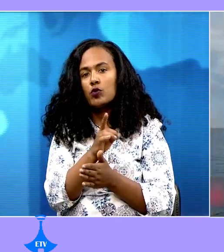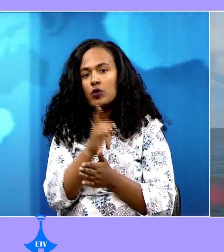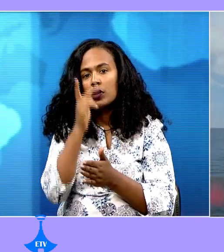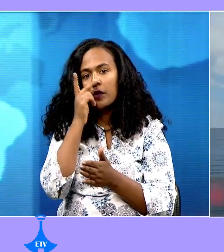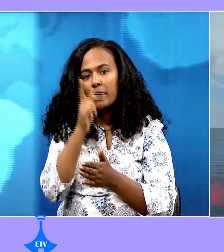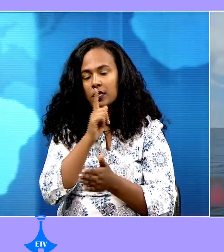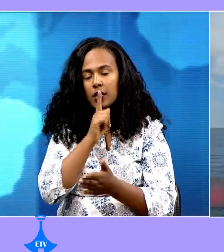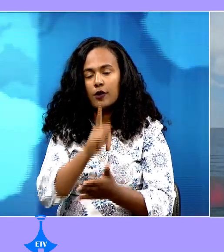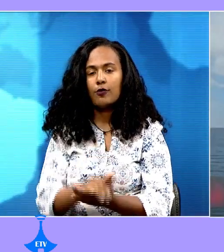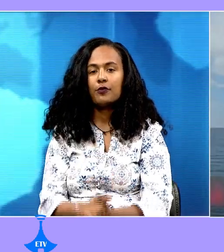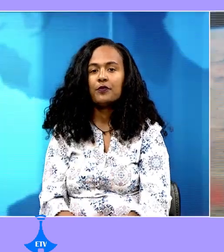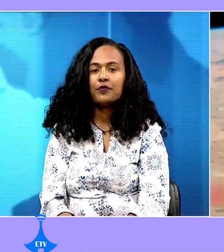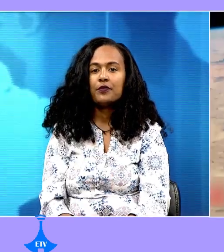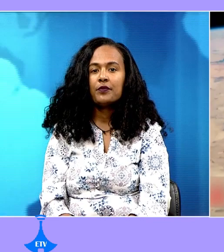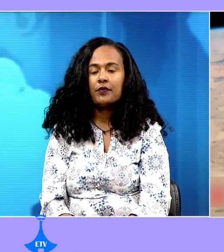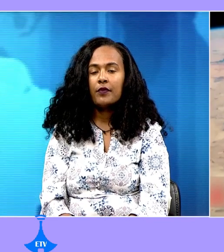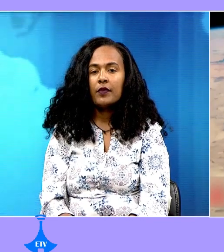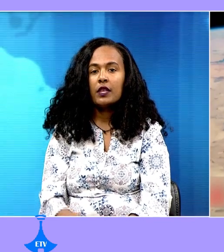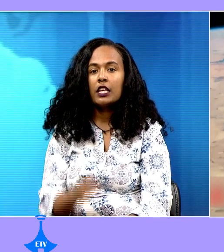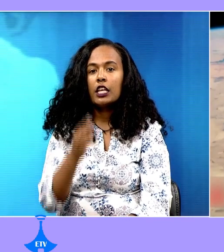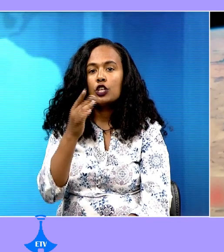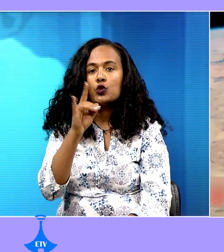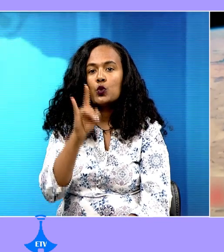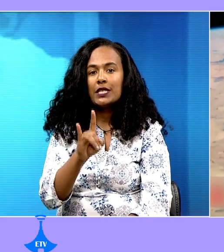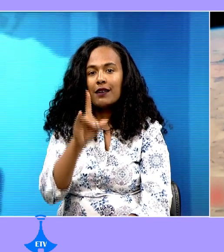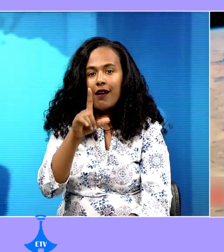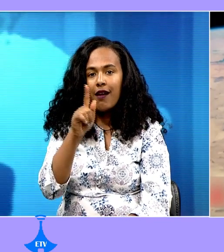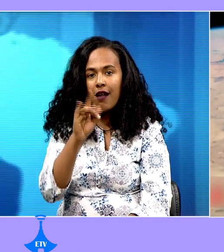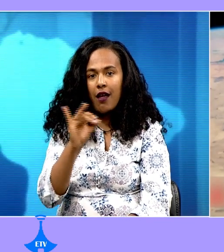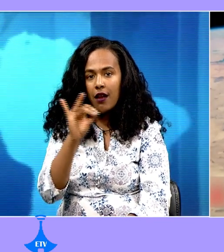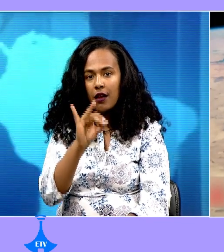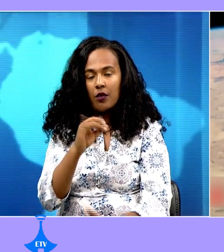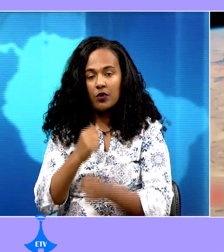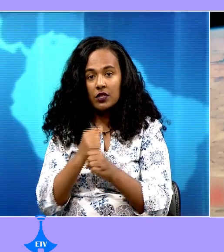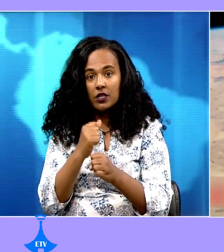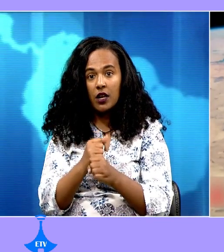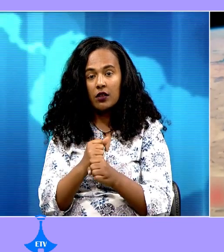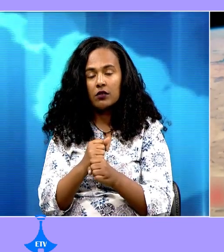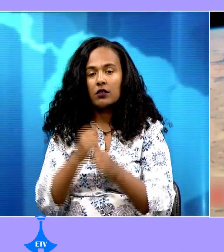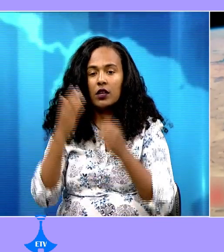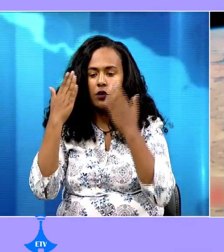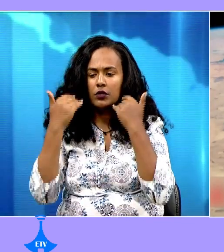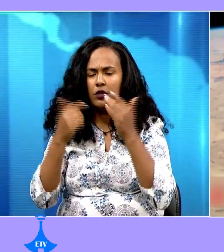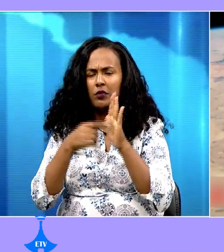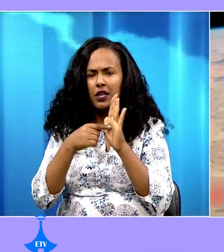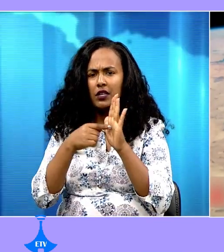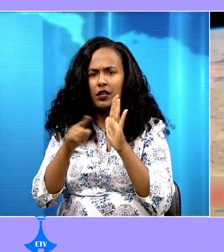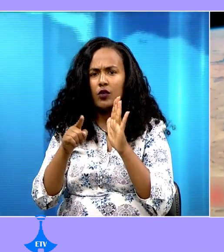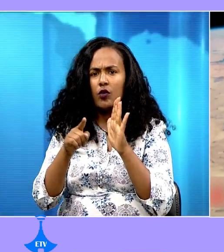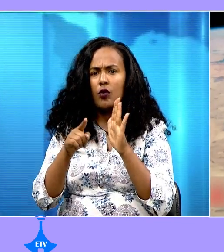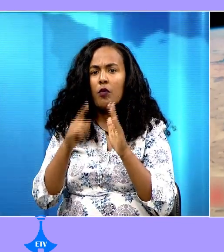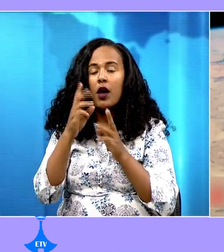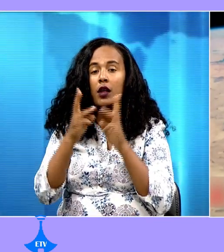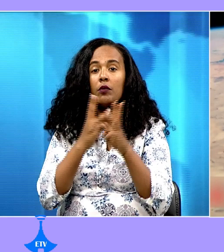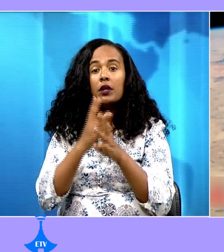ነው። የስዊዝ ካናል መሰራት የግብፅን በቀጠናው በአፍሪካና በዓለም ላይ ተሰሚነቷን ነው ያሳደገው። ሰው